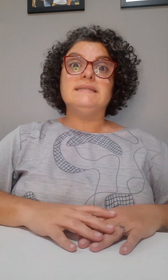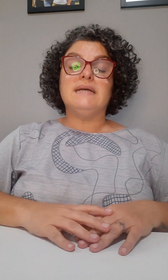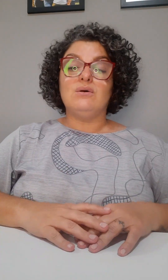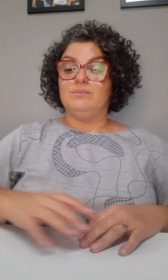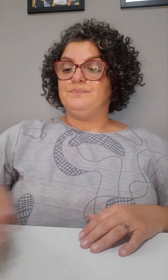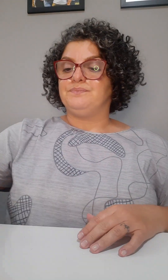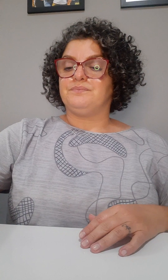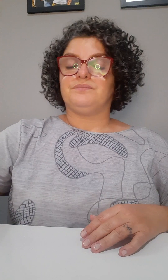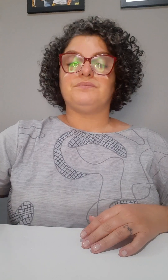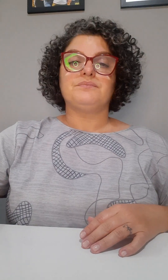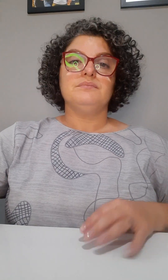Então,